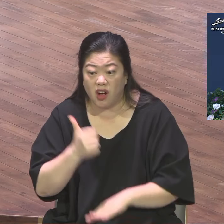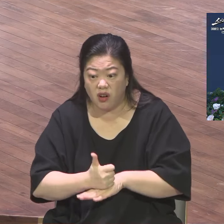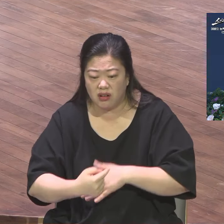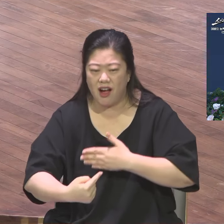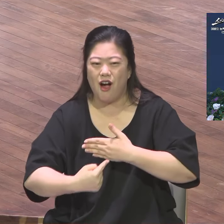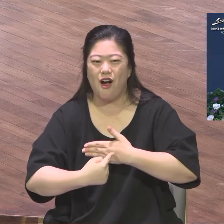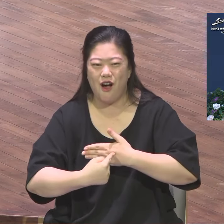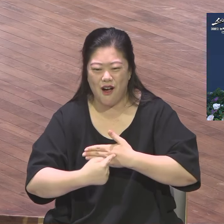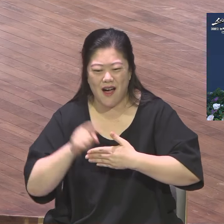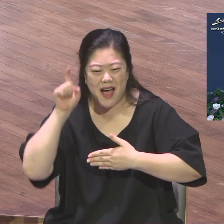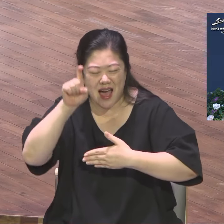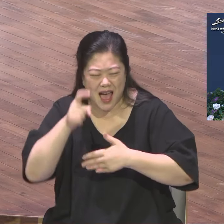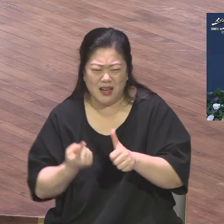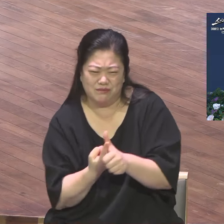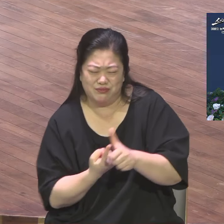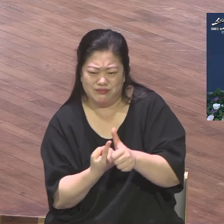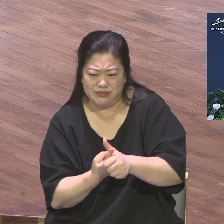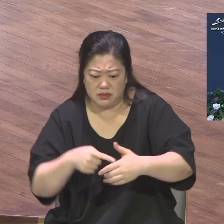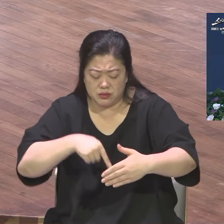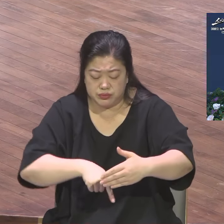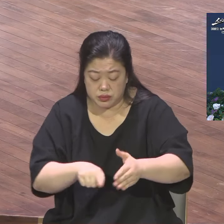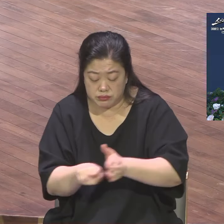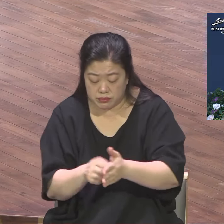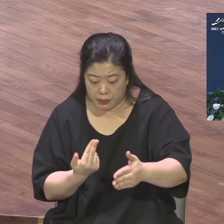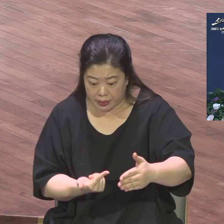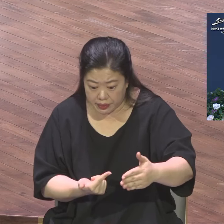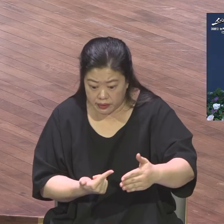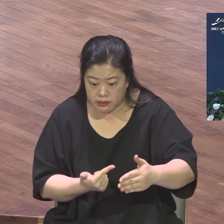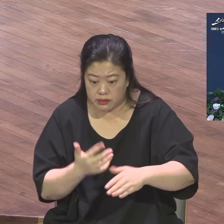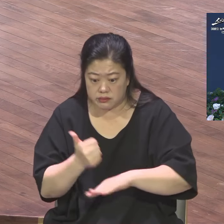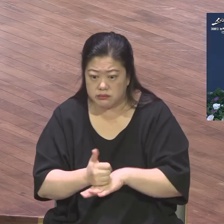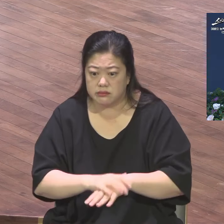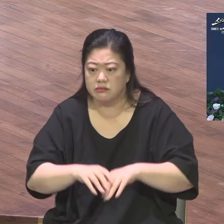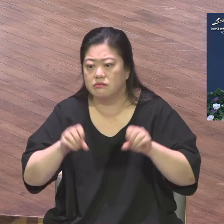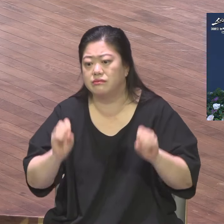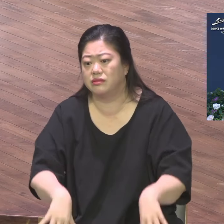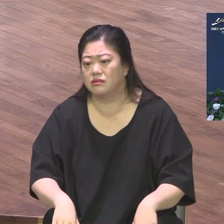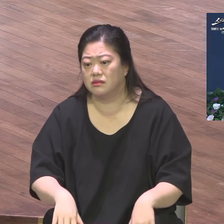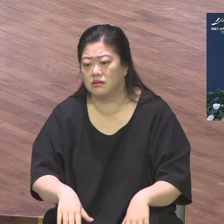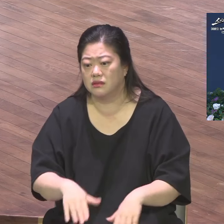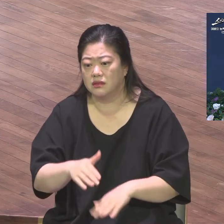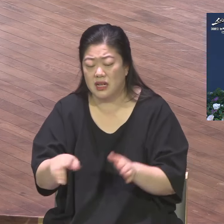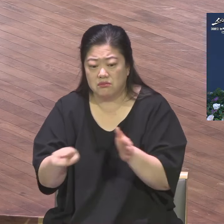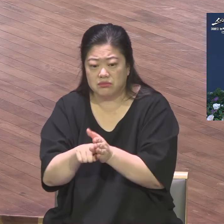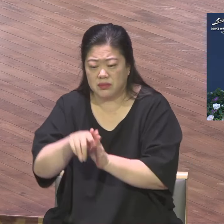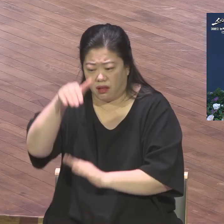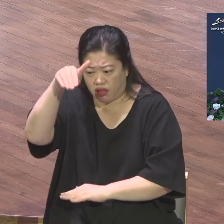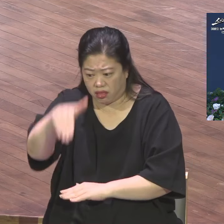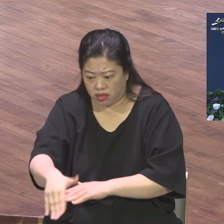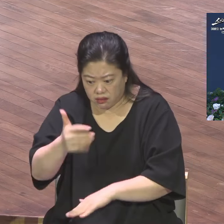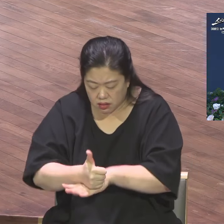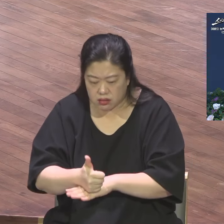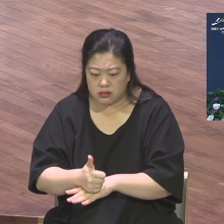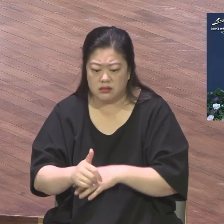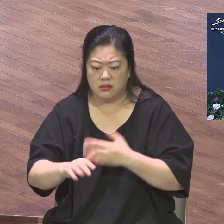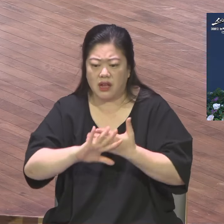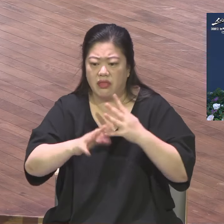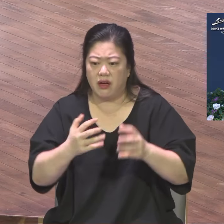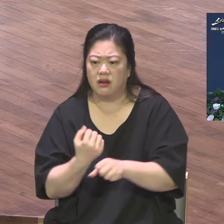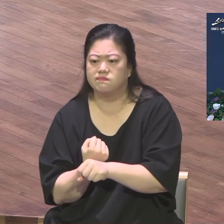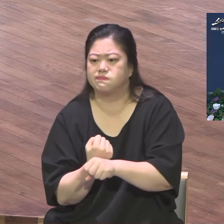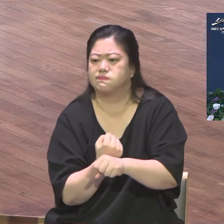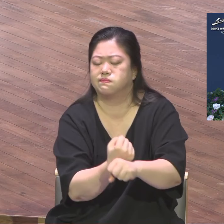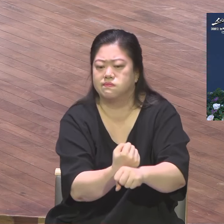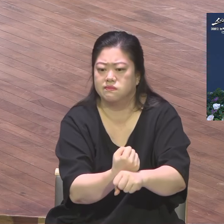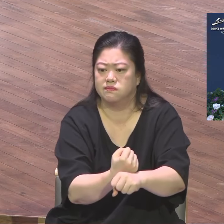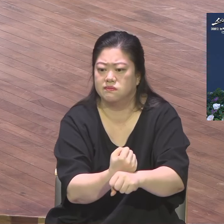그래서 노예되고 포로가 된 것입니다. 예배, 형식적 종교생활을